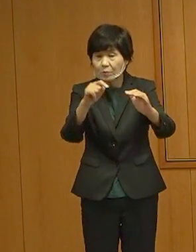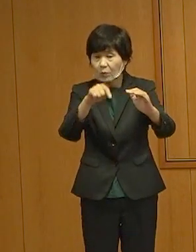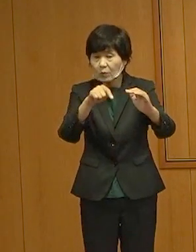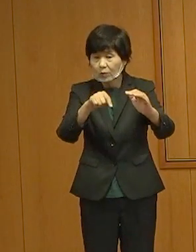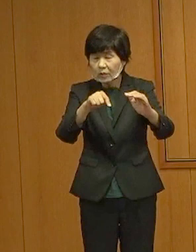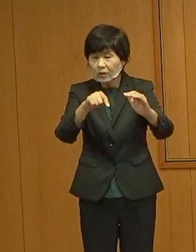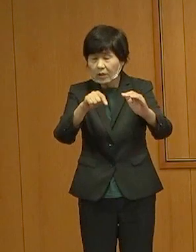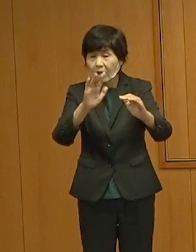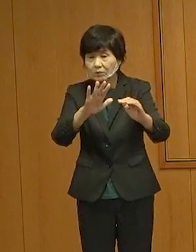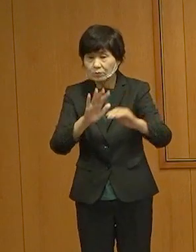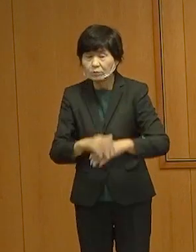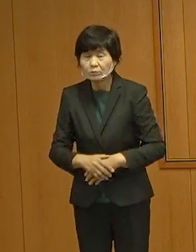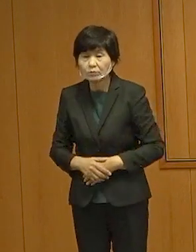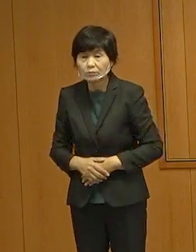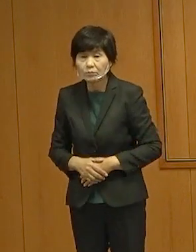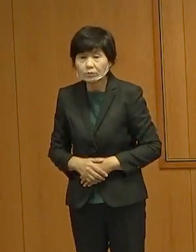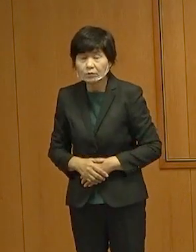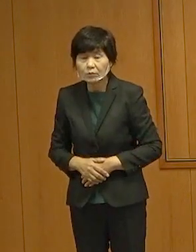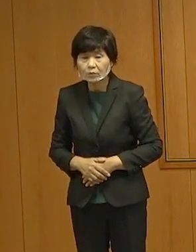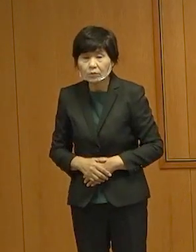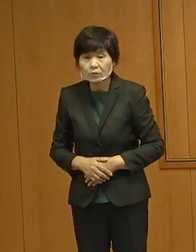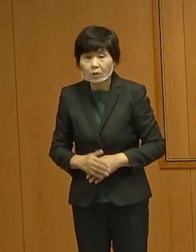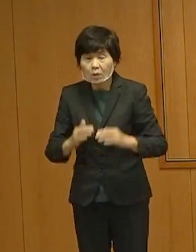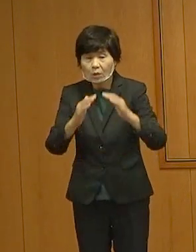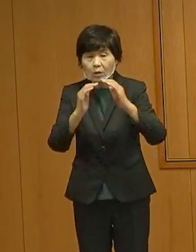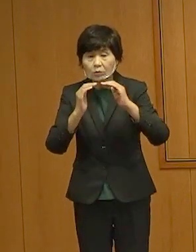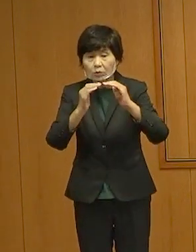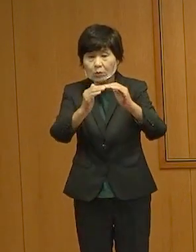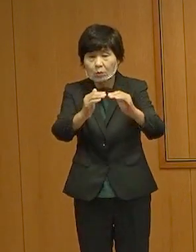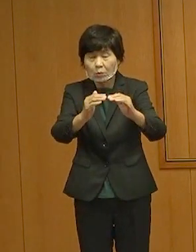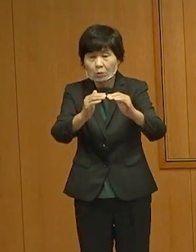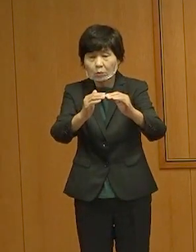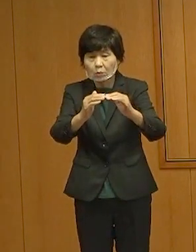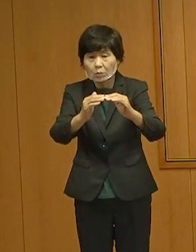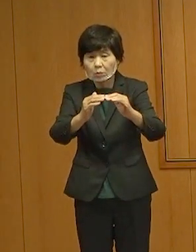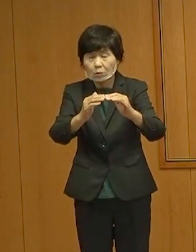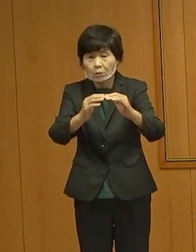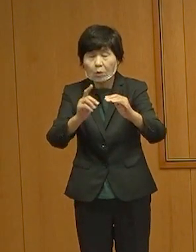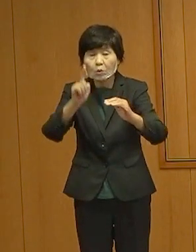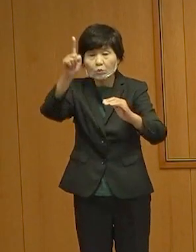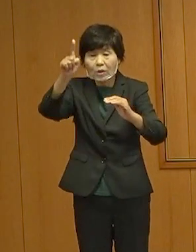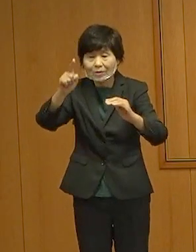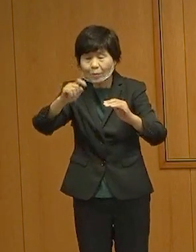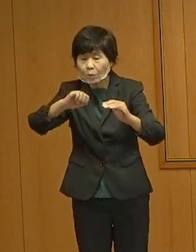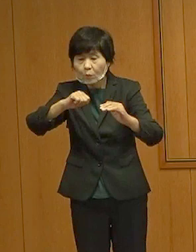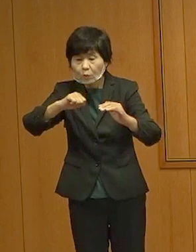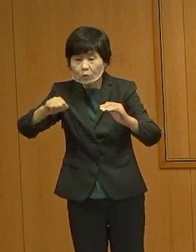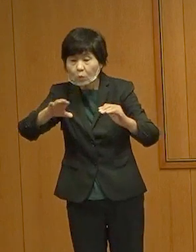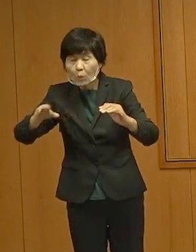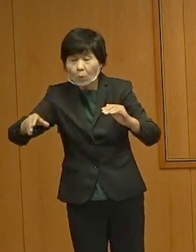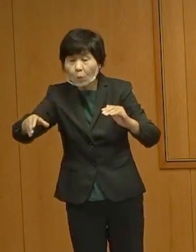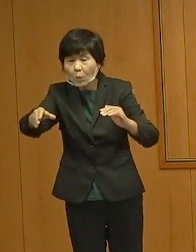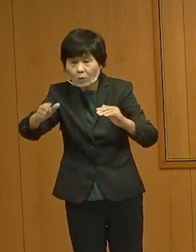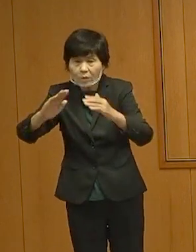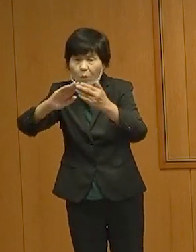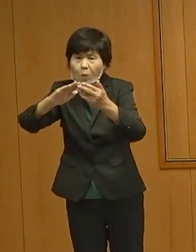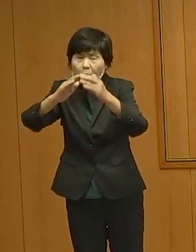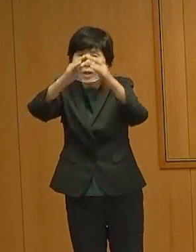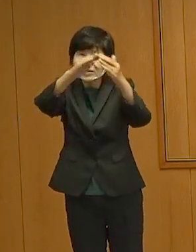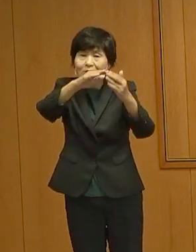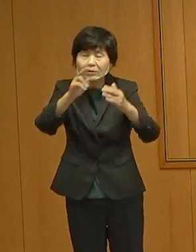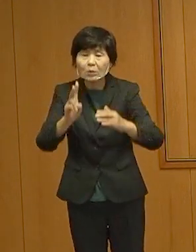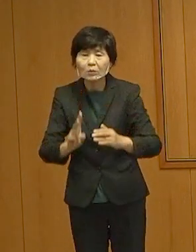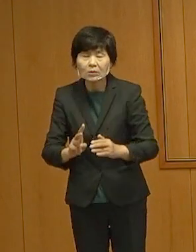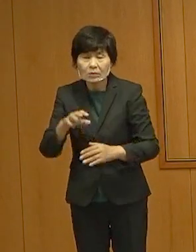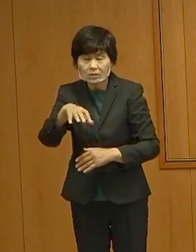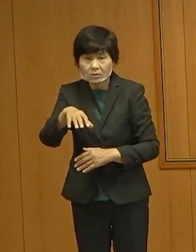中、ちょうど上っていう横にですね、やっぱり崩壊しそうなところもありまして、そういう人たちがいる中